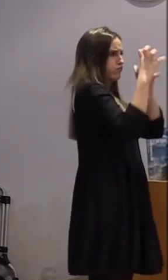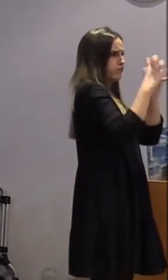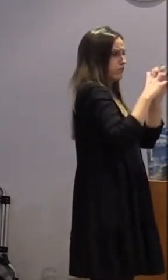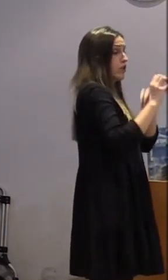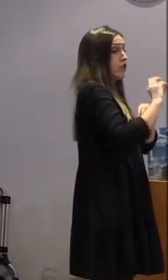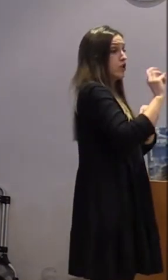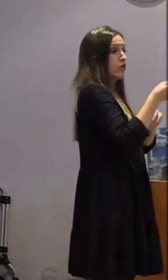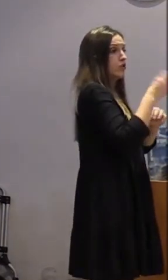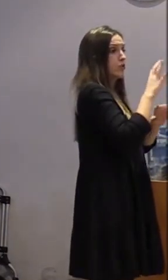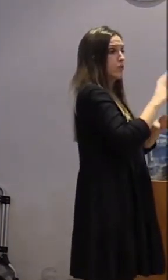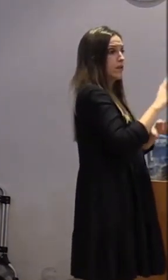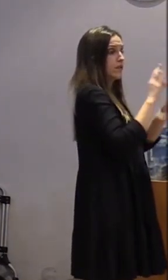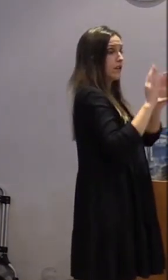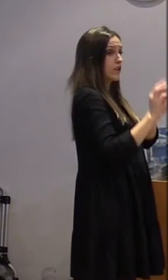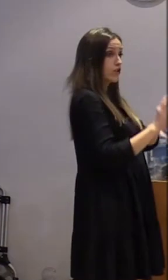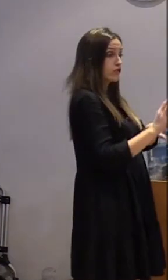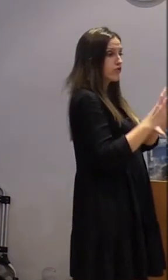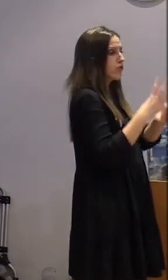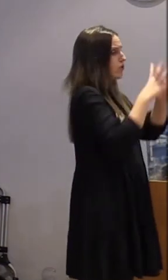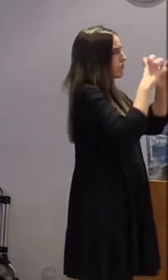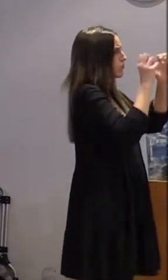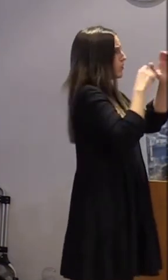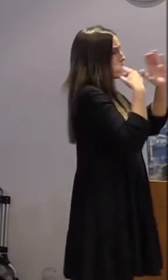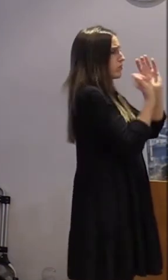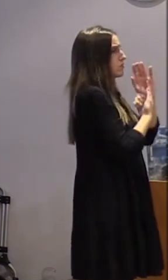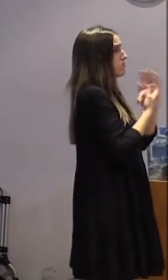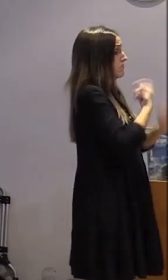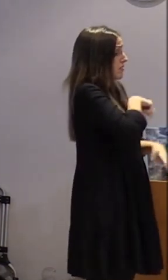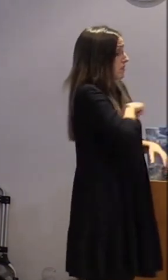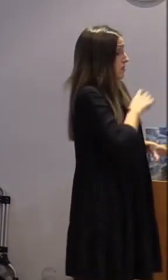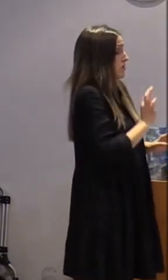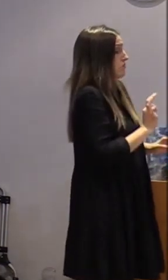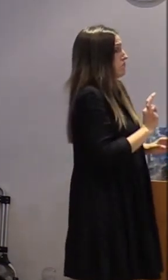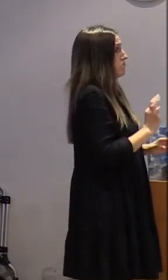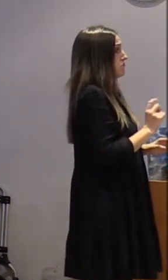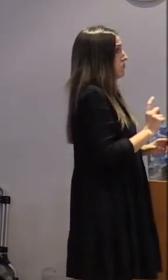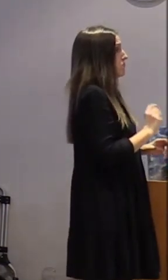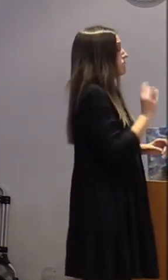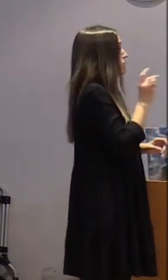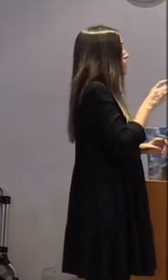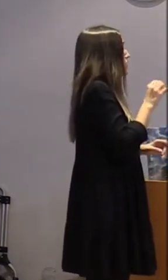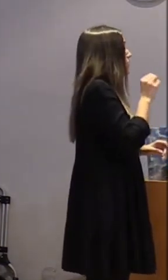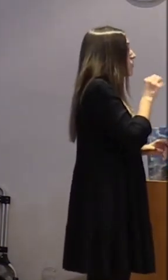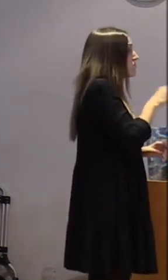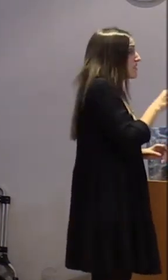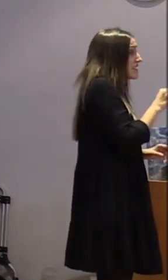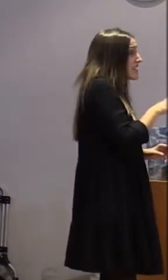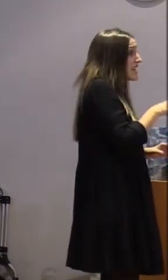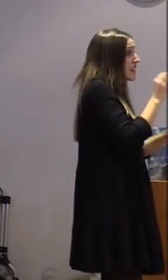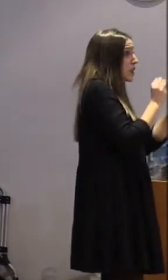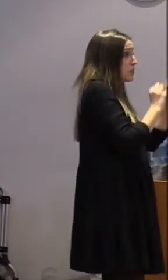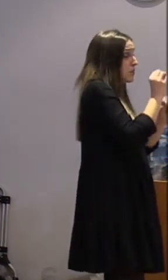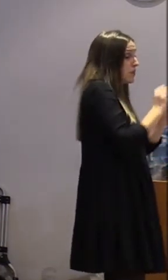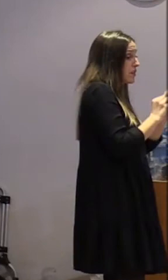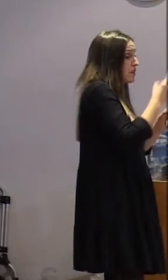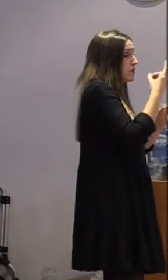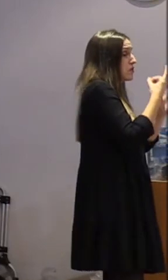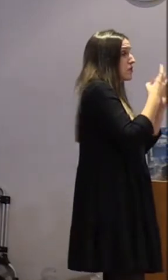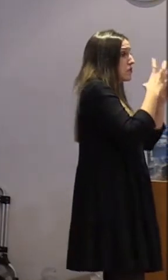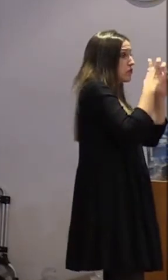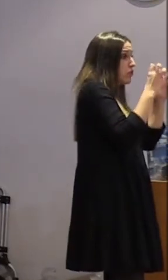el cielo cubierto. Y los españoles, pues no, los españoles un 13% sin nubes, un 13% con algunas